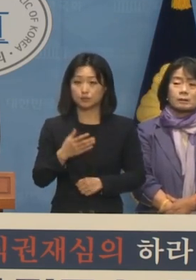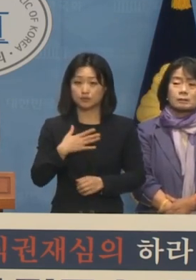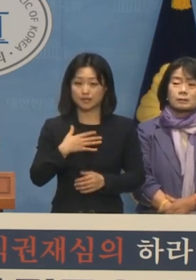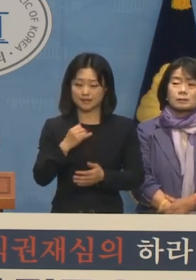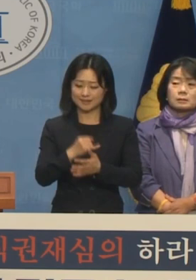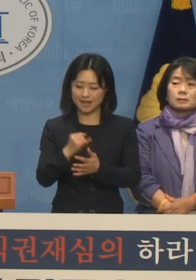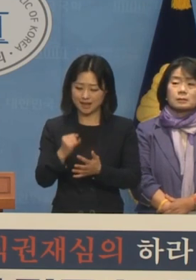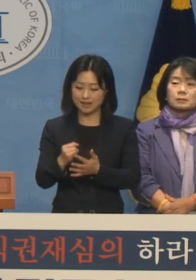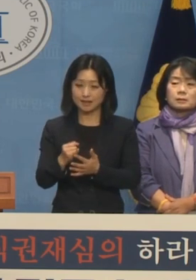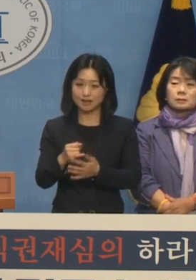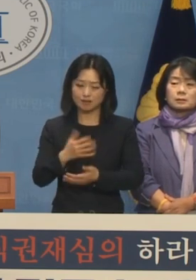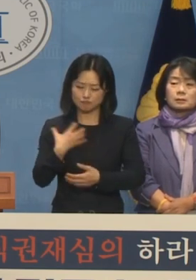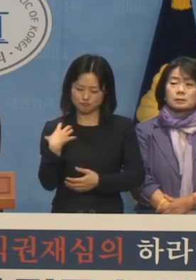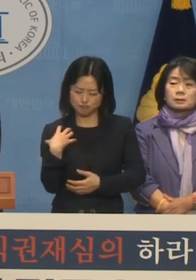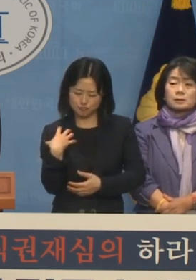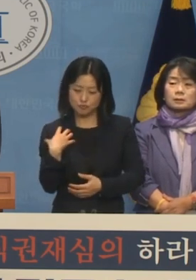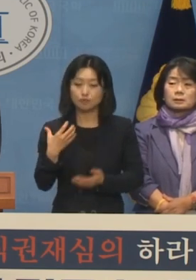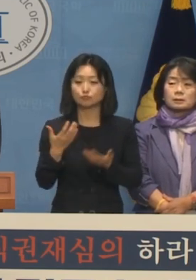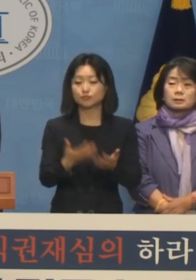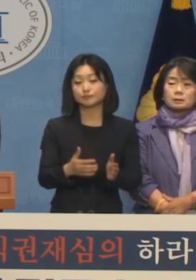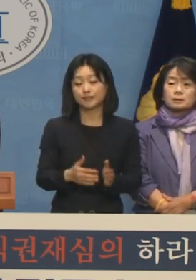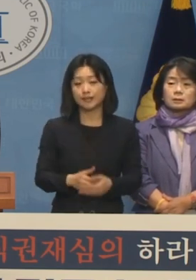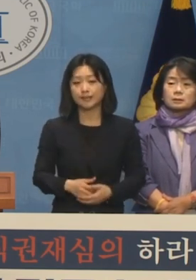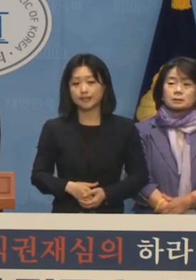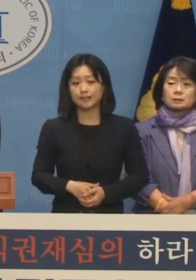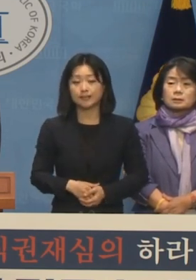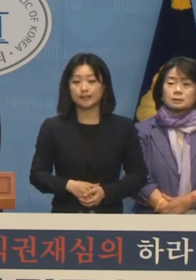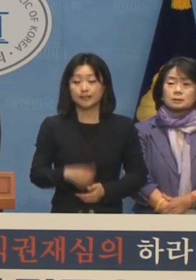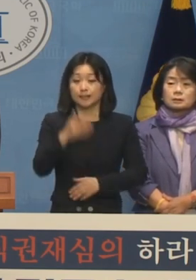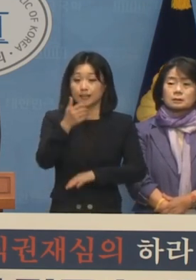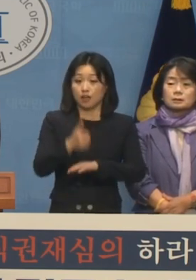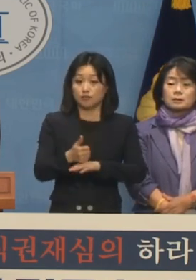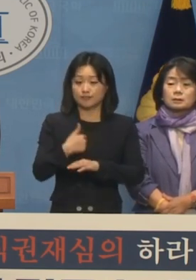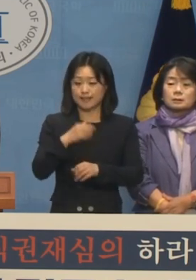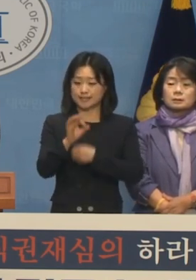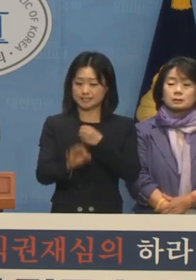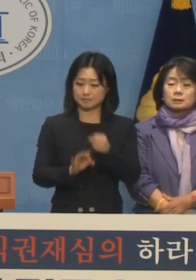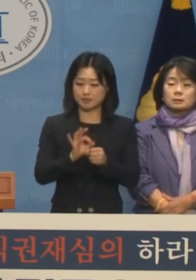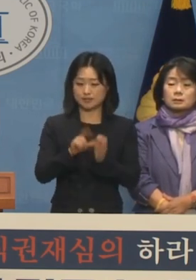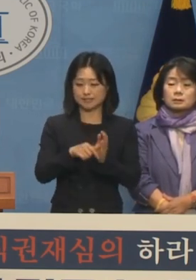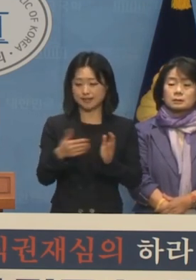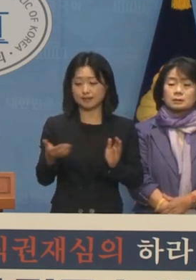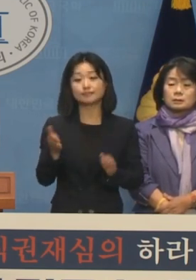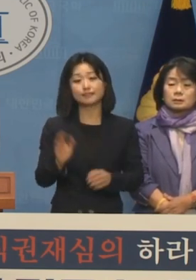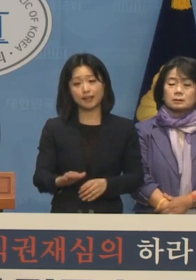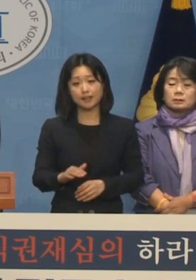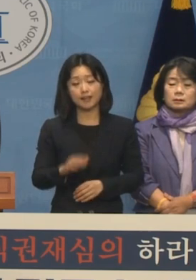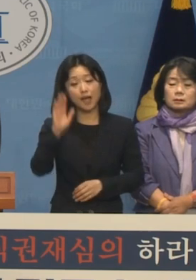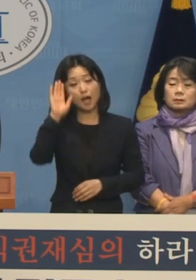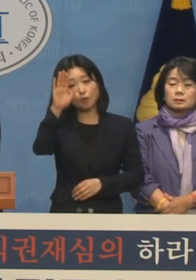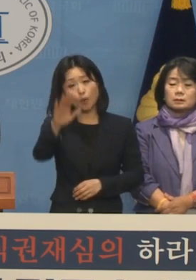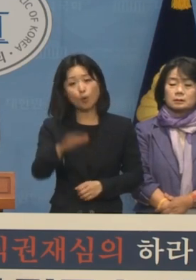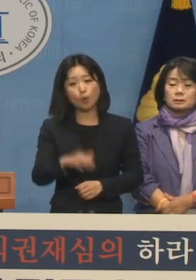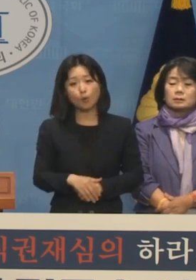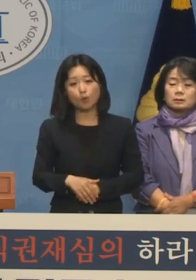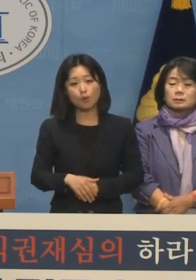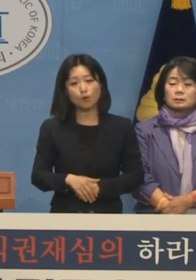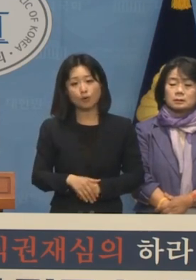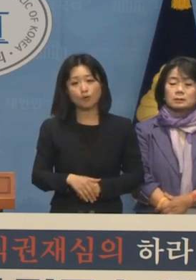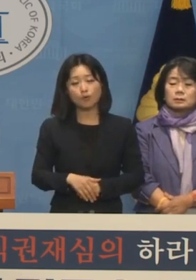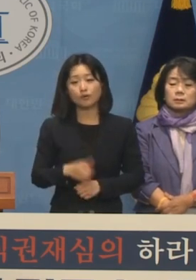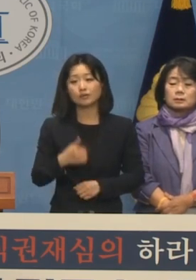줄 수밖에 없었습니다. 그래서 이 10년이 지났지만 앞으로의 모든